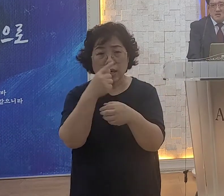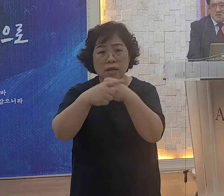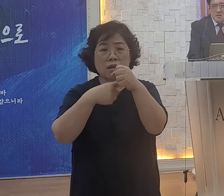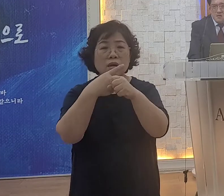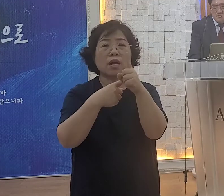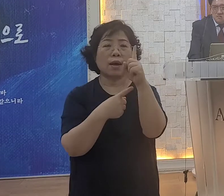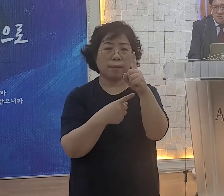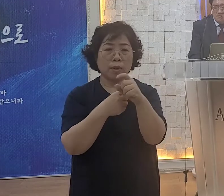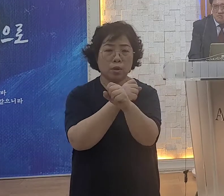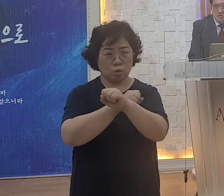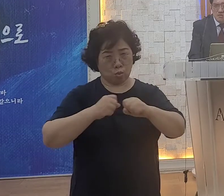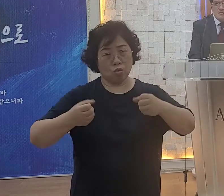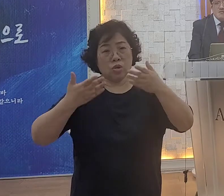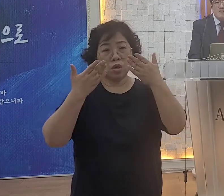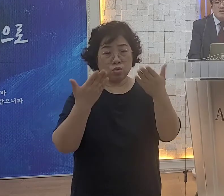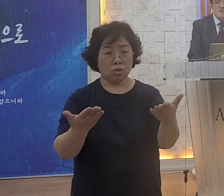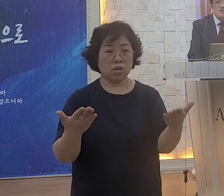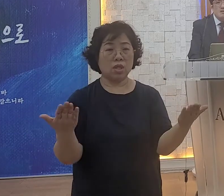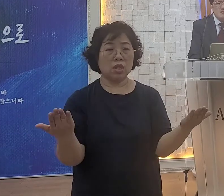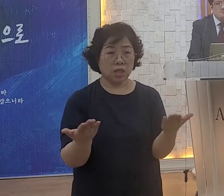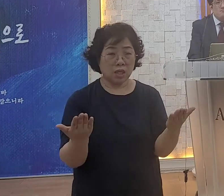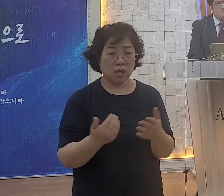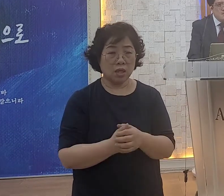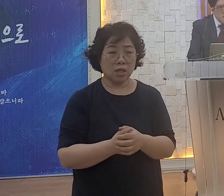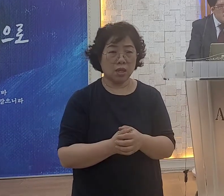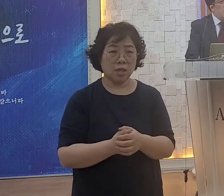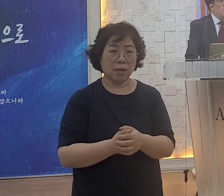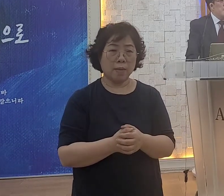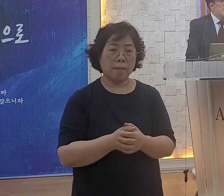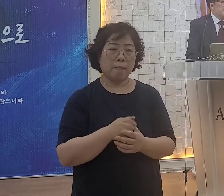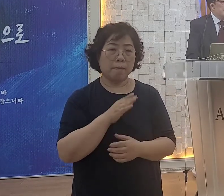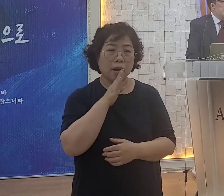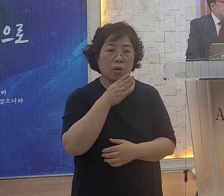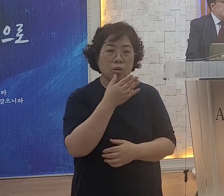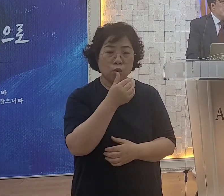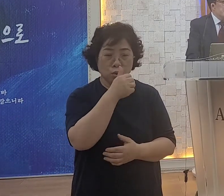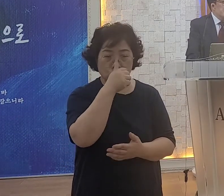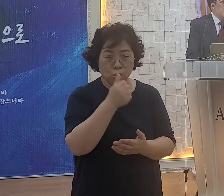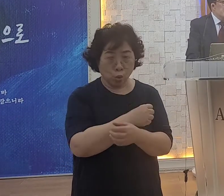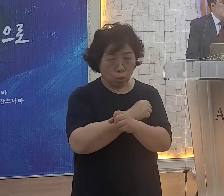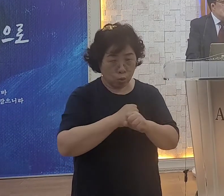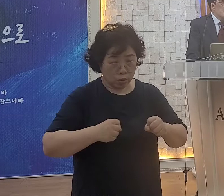번 속해 주십니다. 그래서 그 날을 속죄일이라.